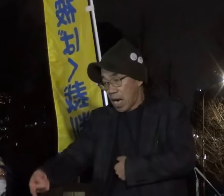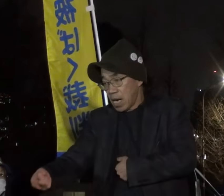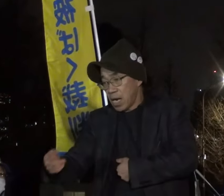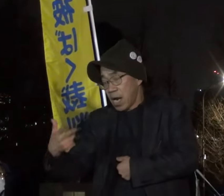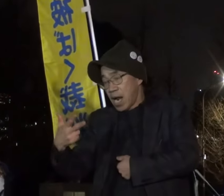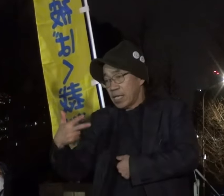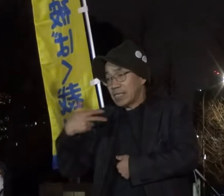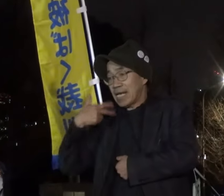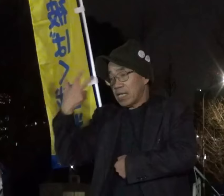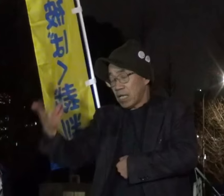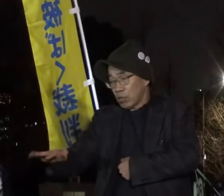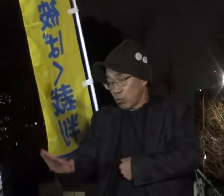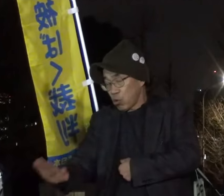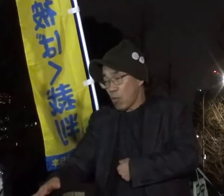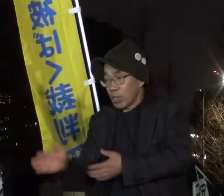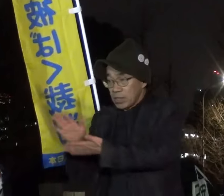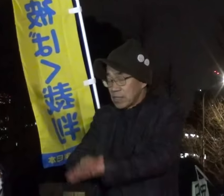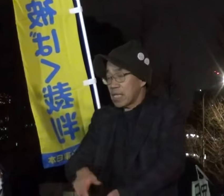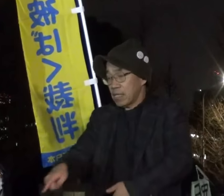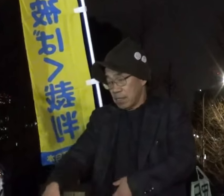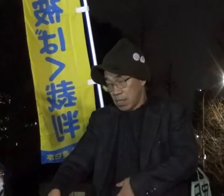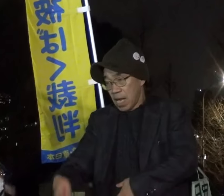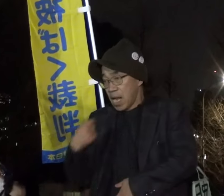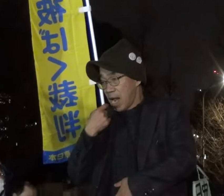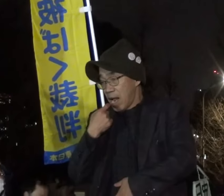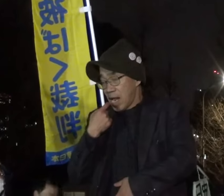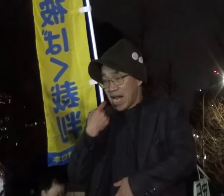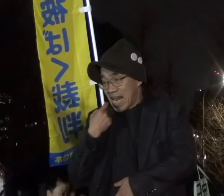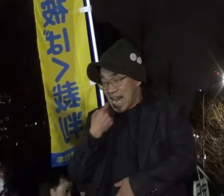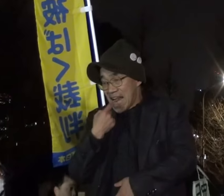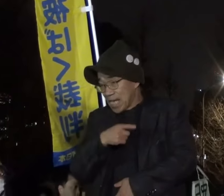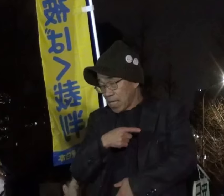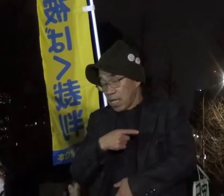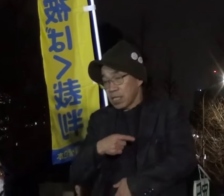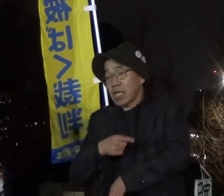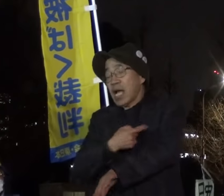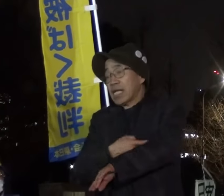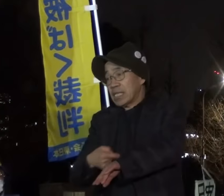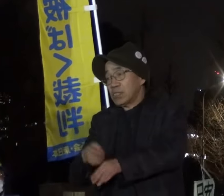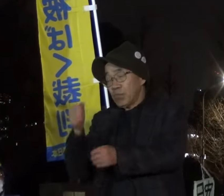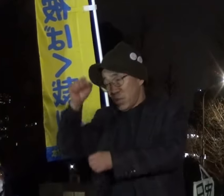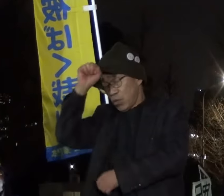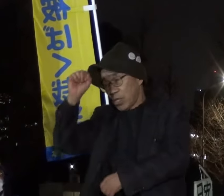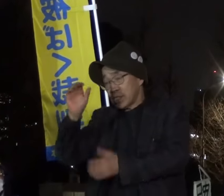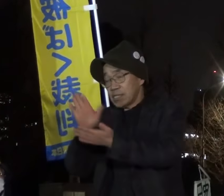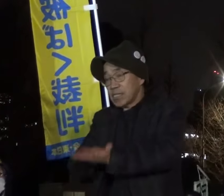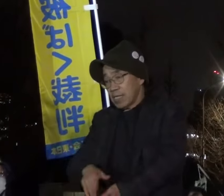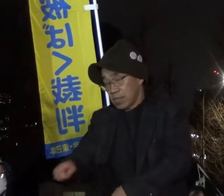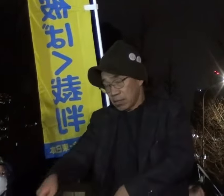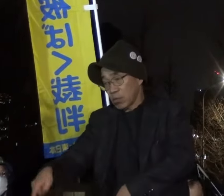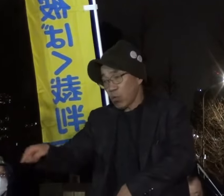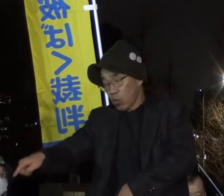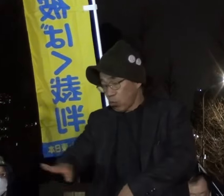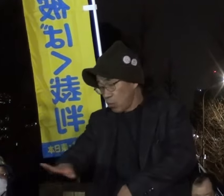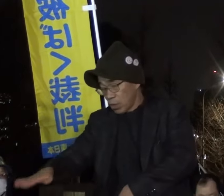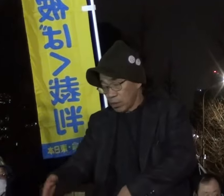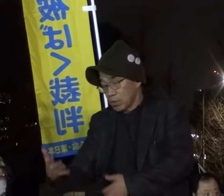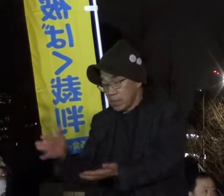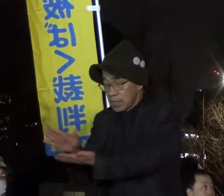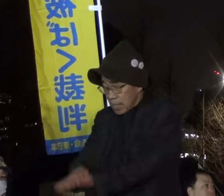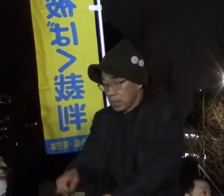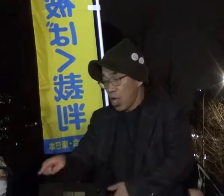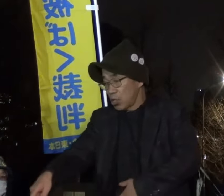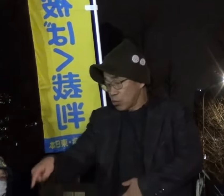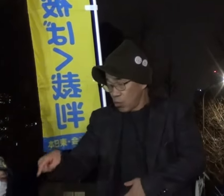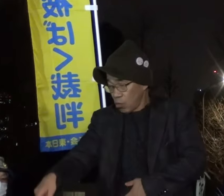です。ですから原発は事故が起きなくてもそのように放射能を出して本当に幼い小さい命を奪ってしまったんです。